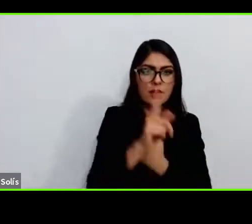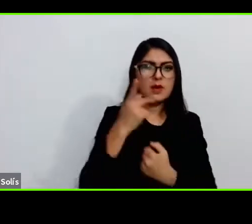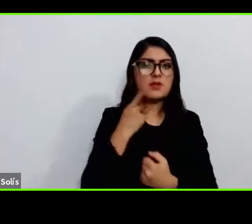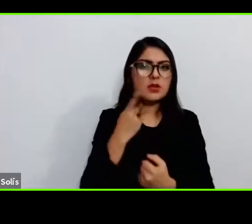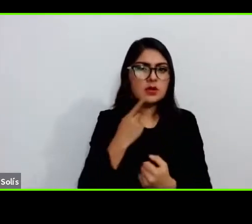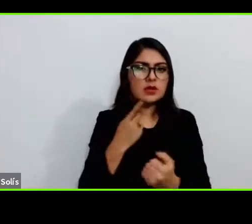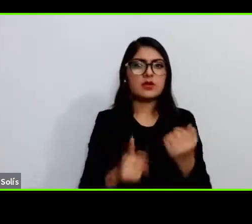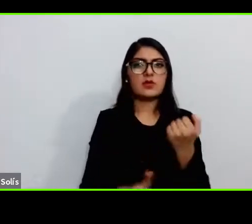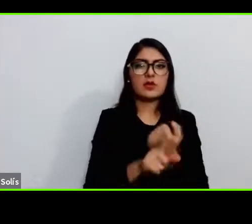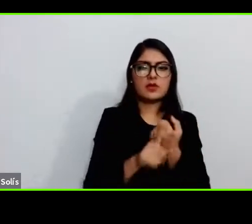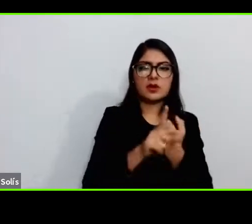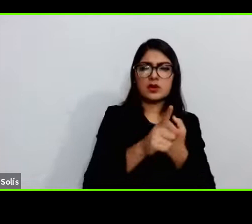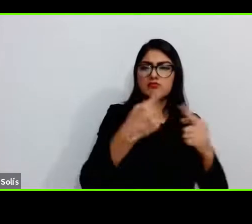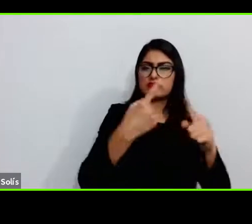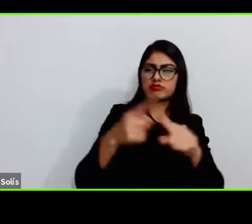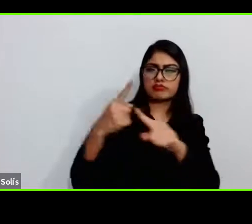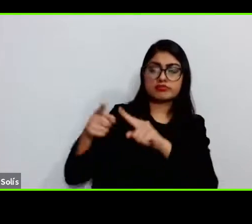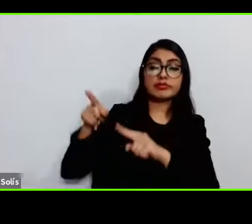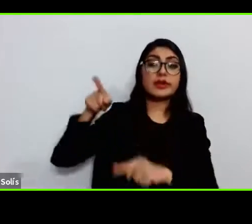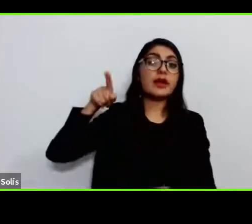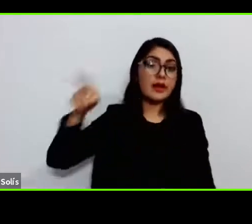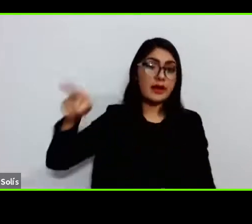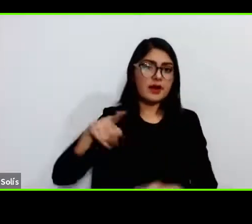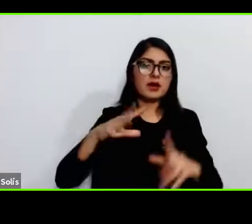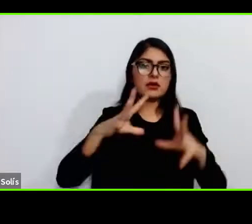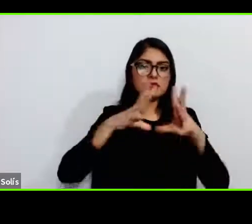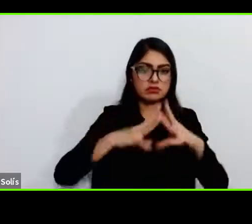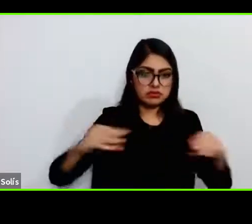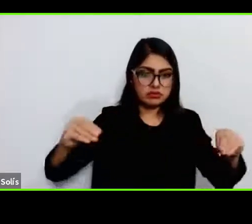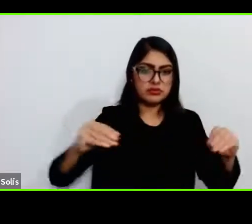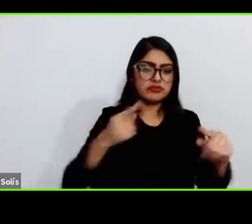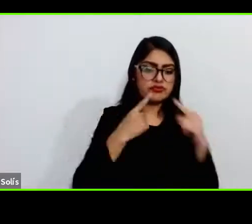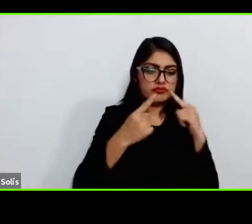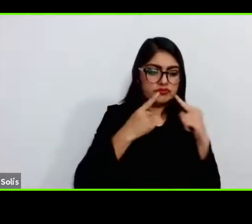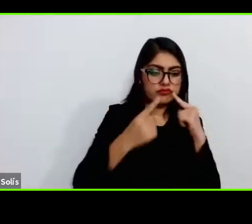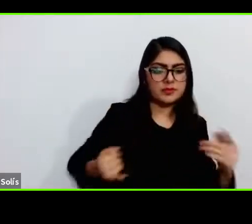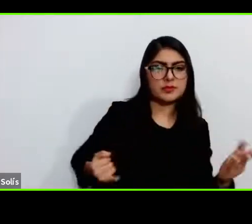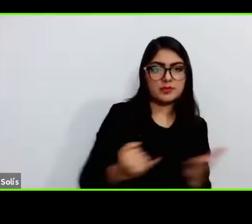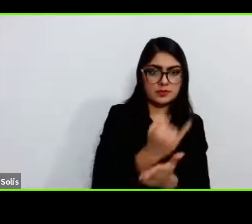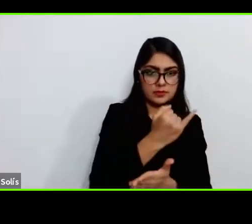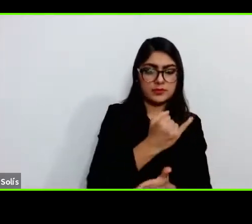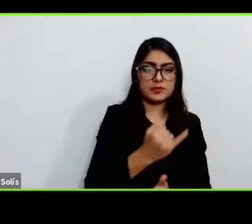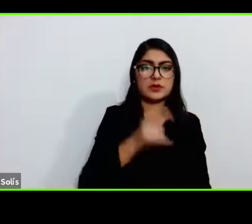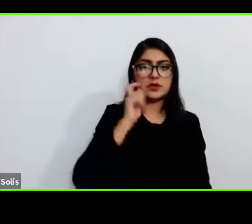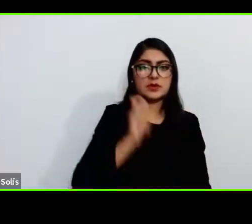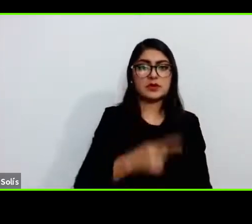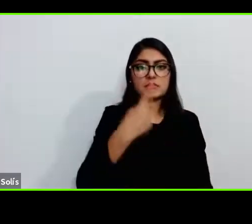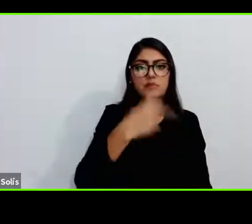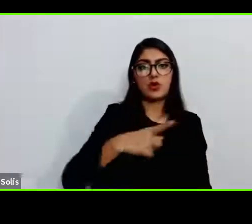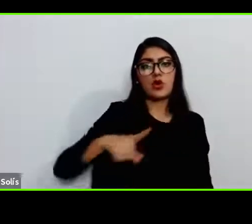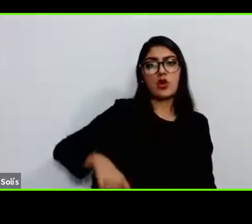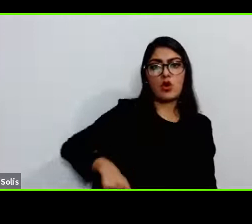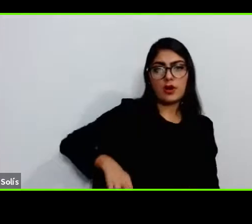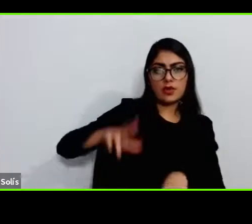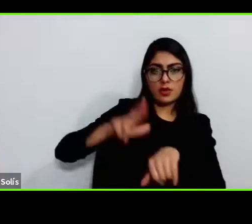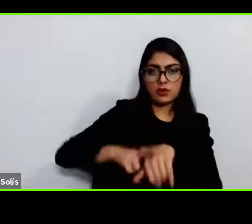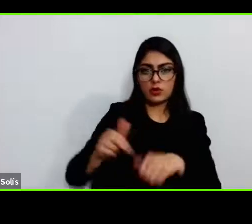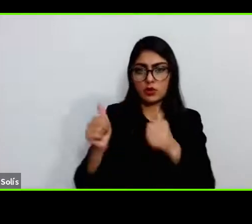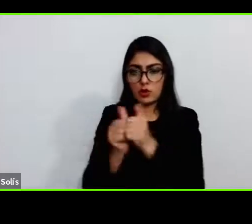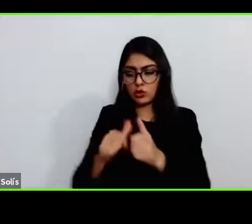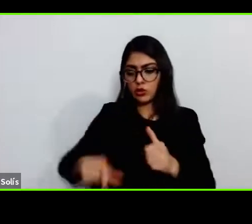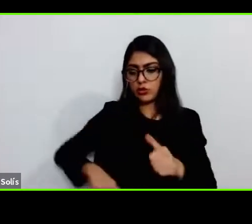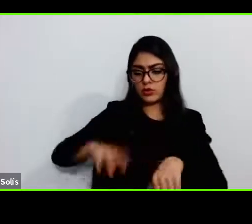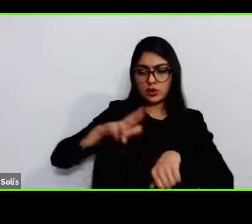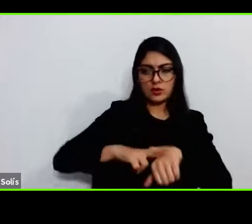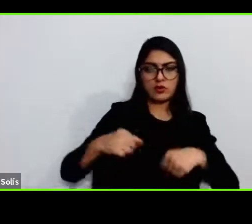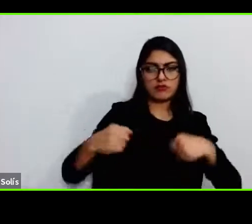entre presidentes y presidentes municipales, gobernadoras, gobernadores, entre los poderes, entre las cámaras del Congreso de la